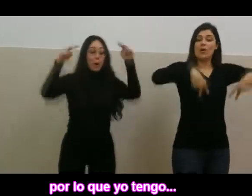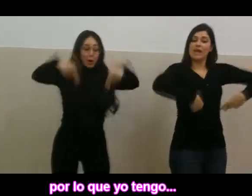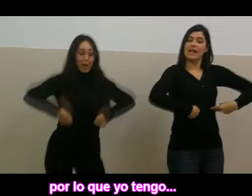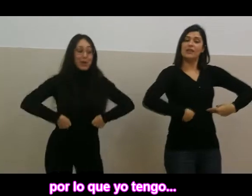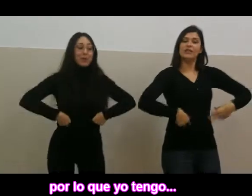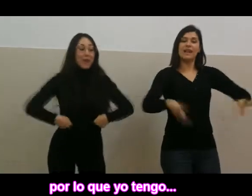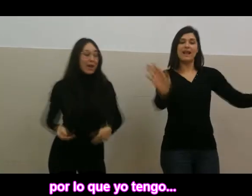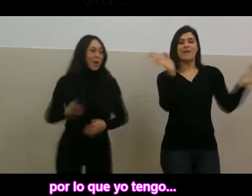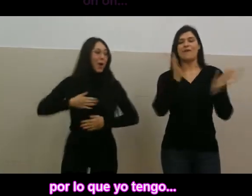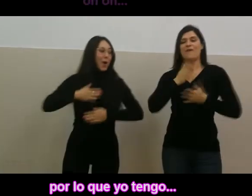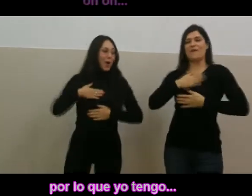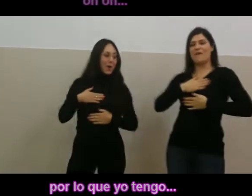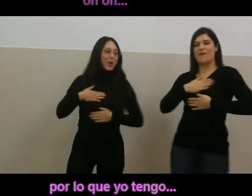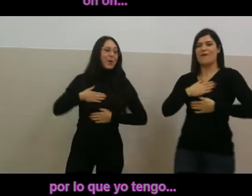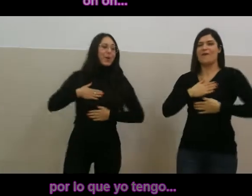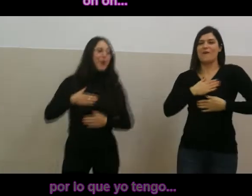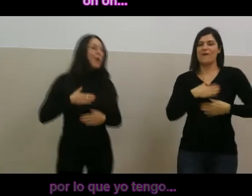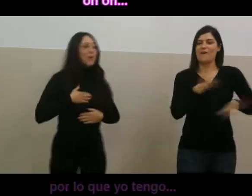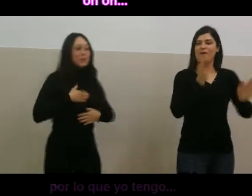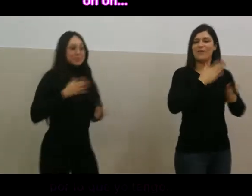que yo tengo,